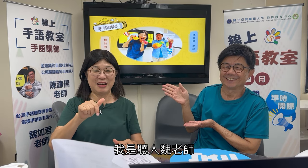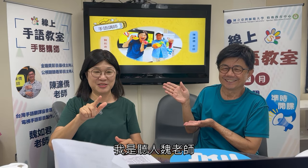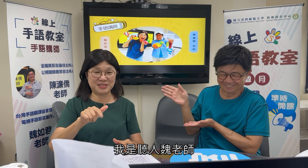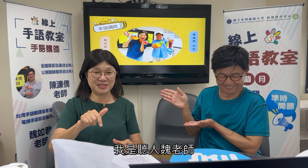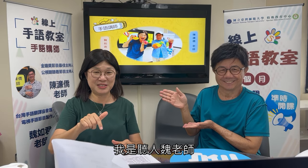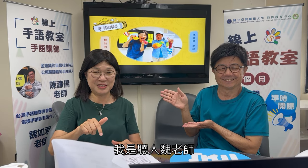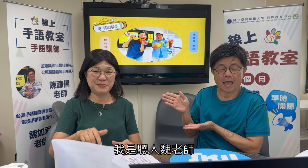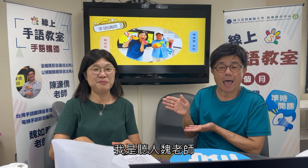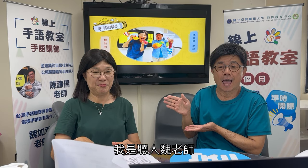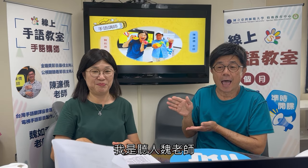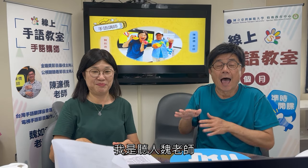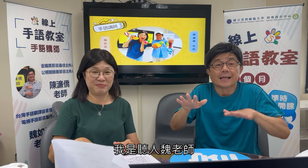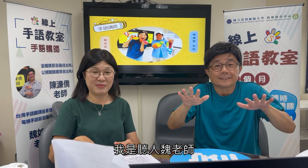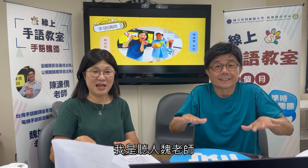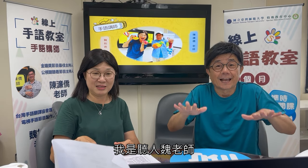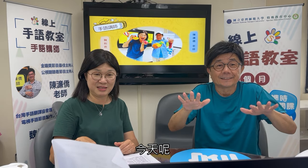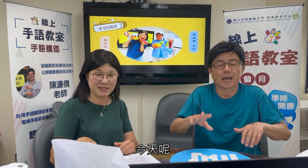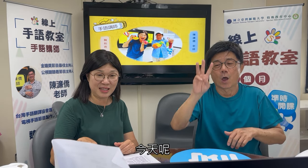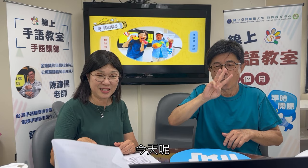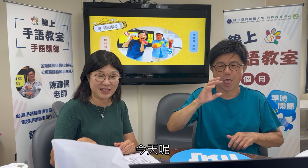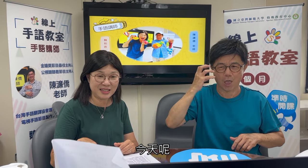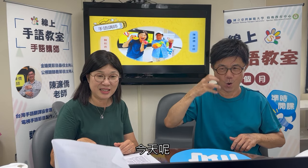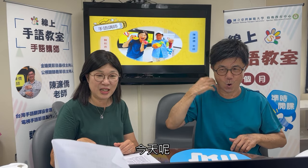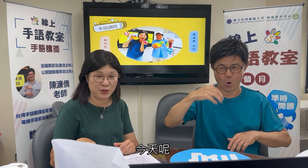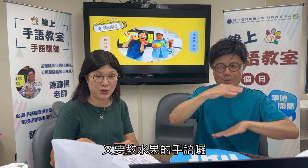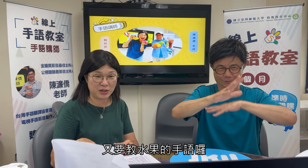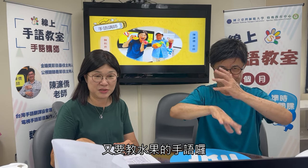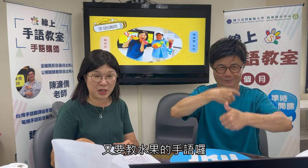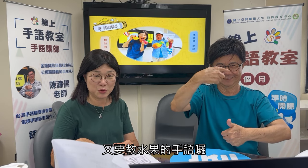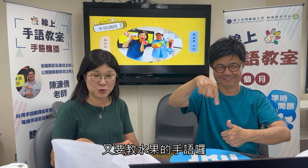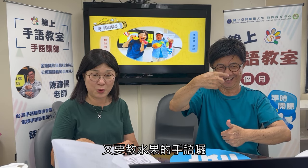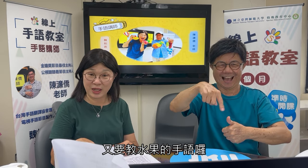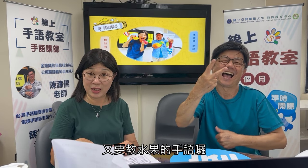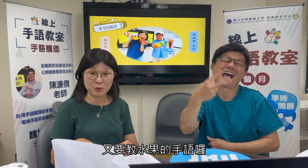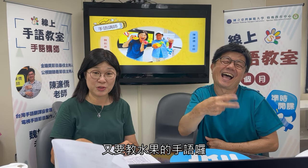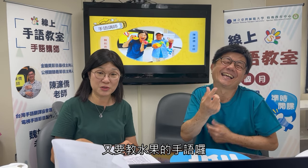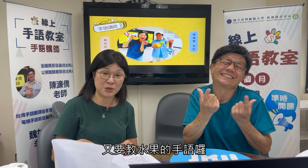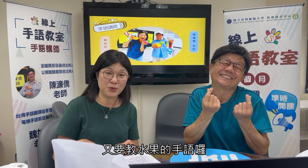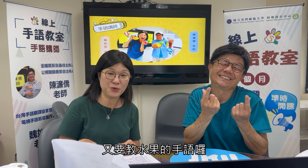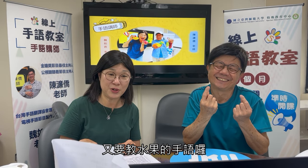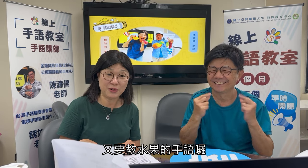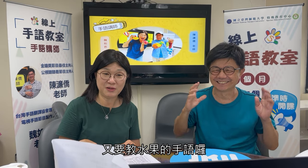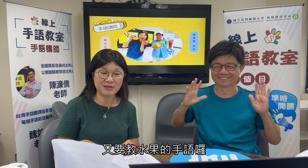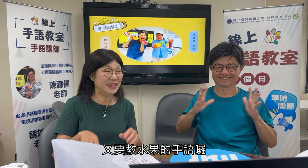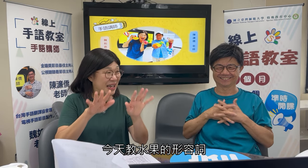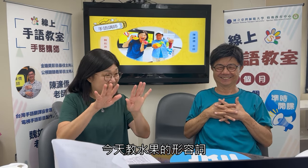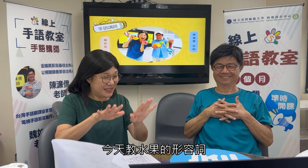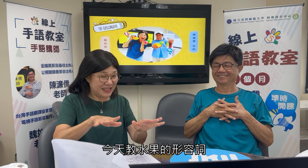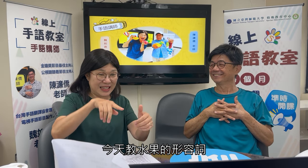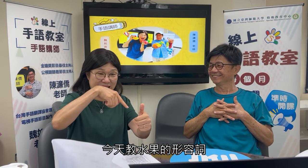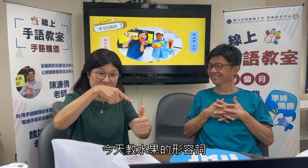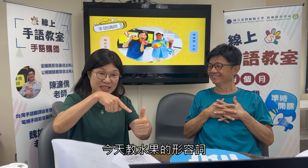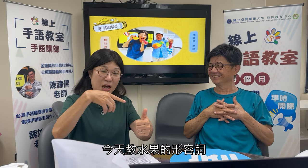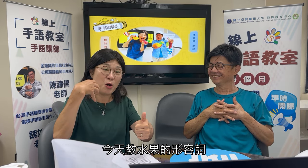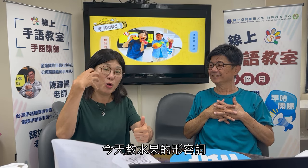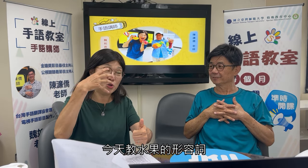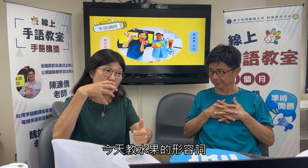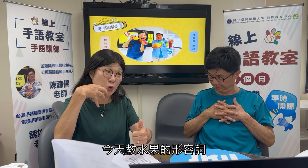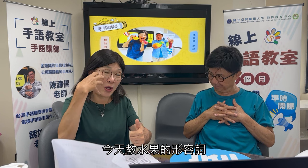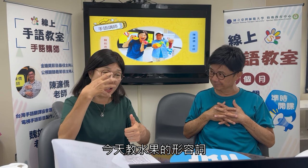师。今天呢又要教水果的手语咯，今天教水果